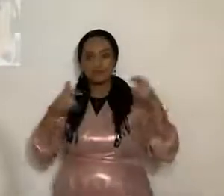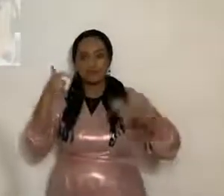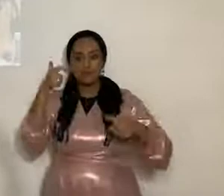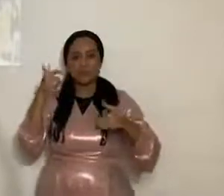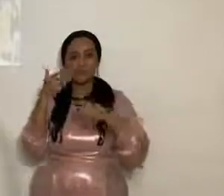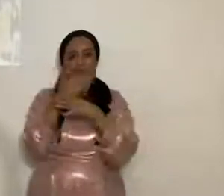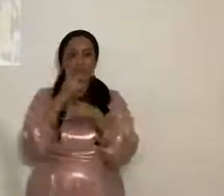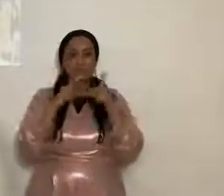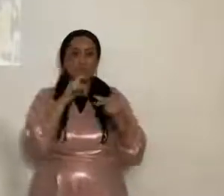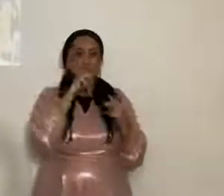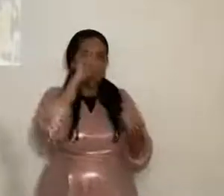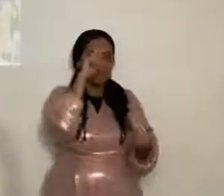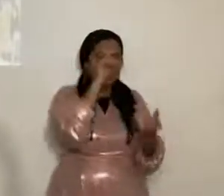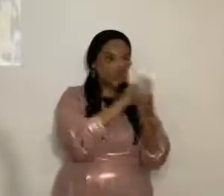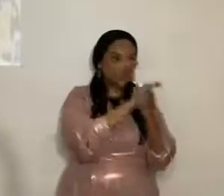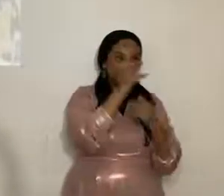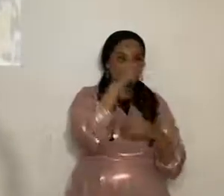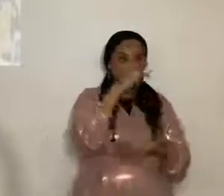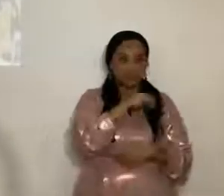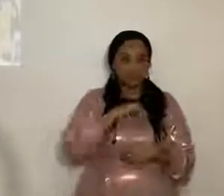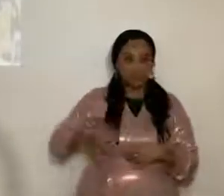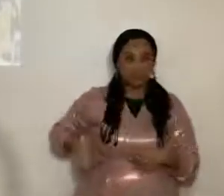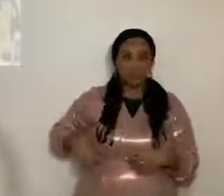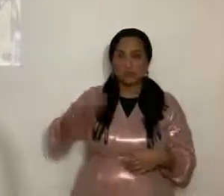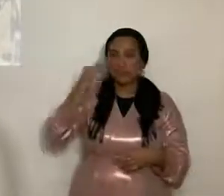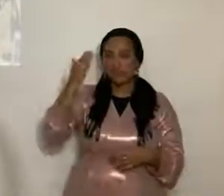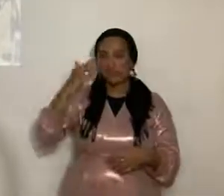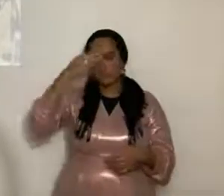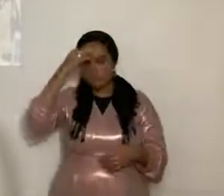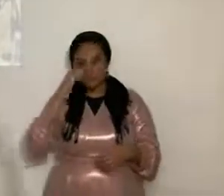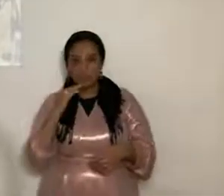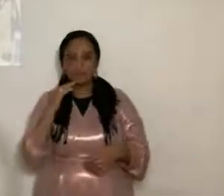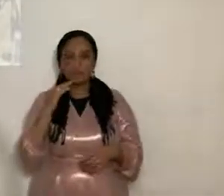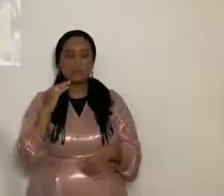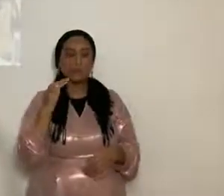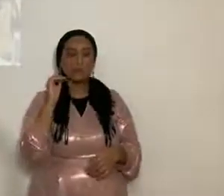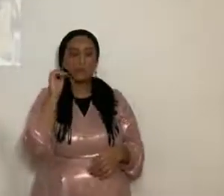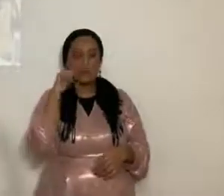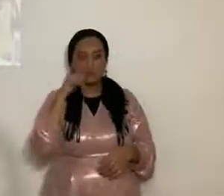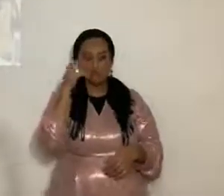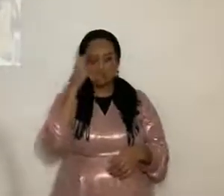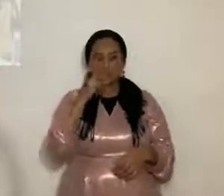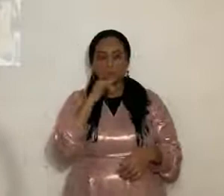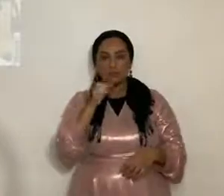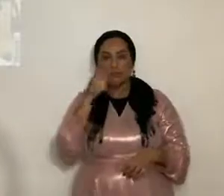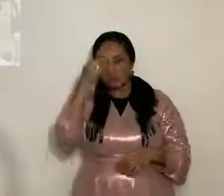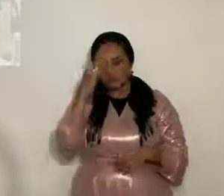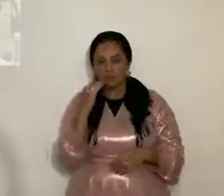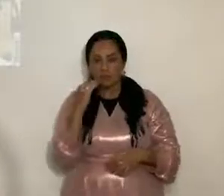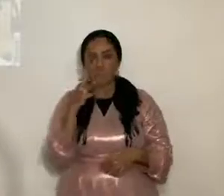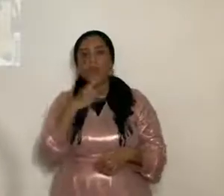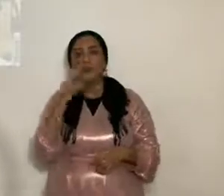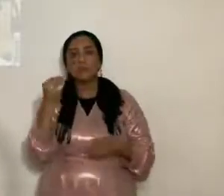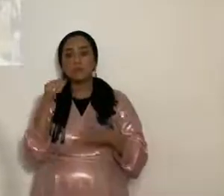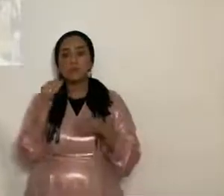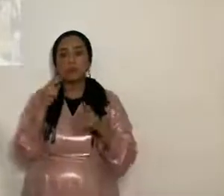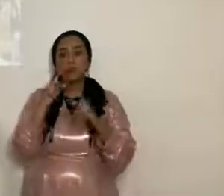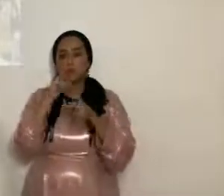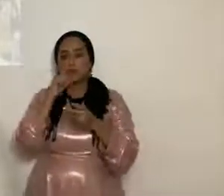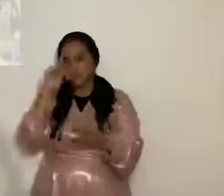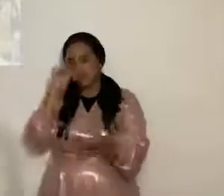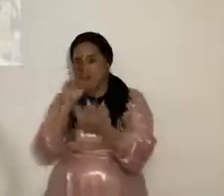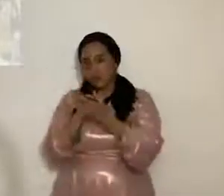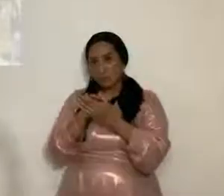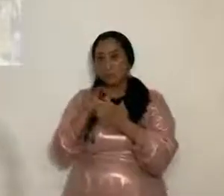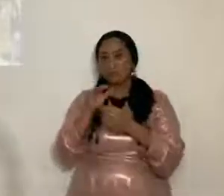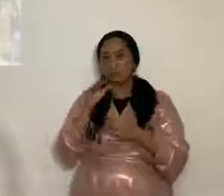entre los que creen en Yahshua HaMashiach como Elohim, ¿sí? Yahshua es Elohim. Y entre los que creen